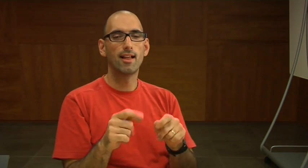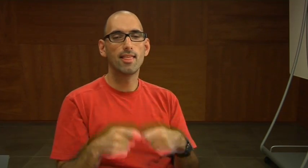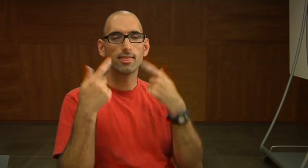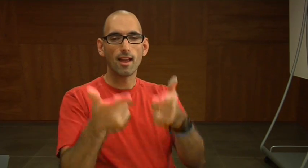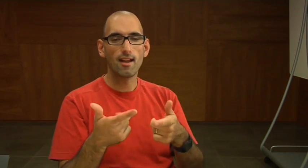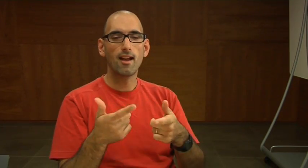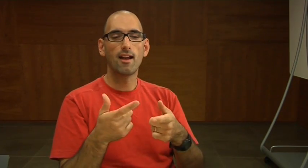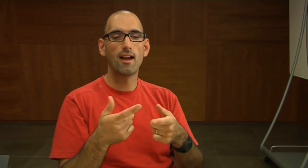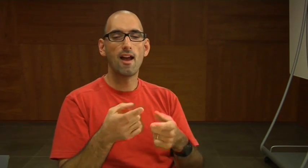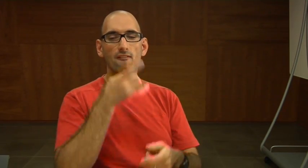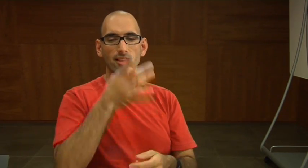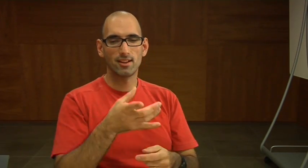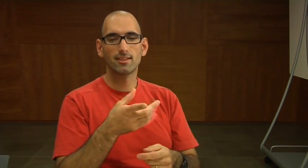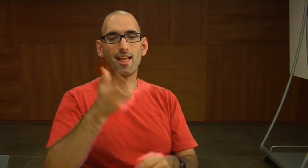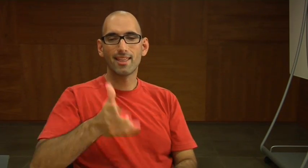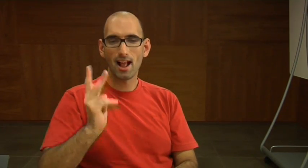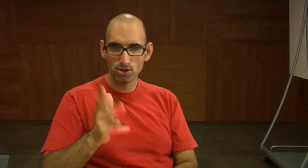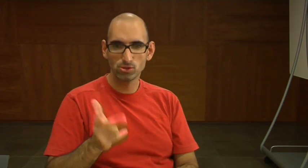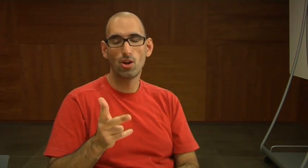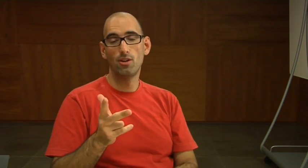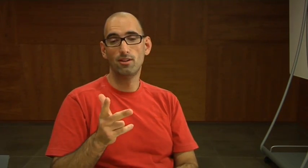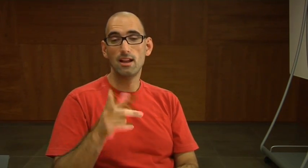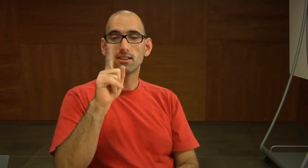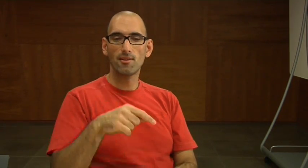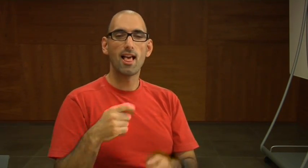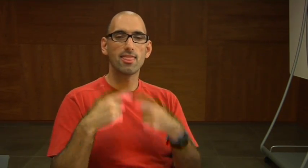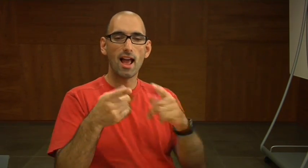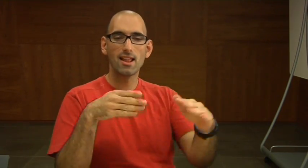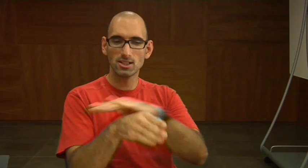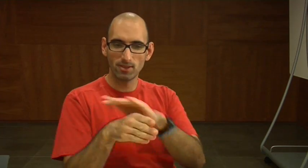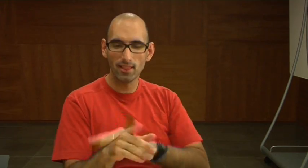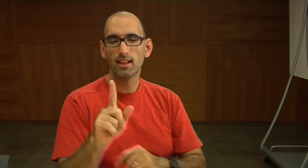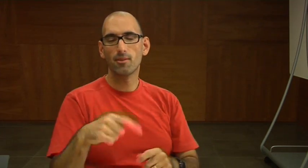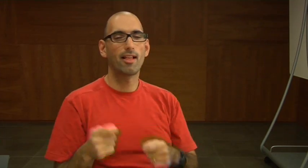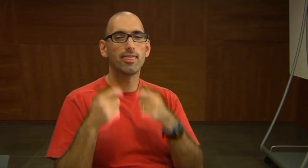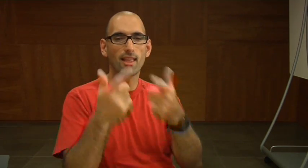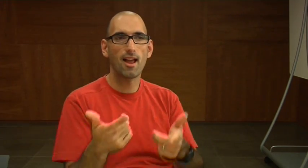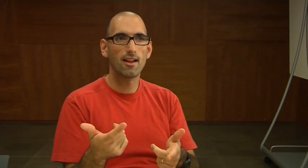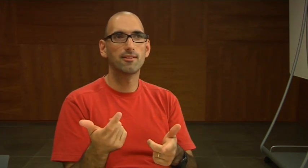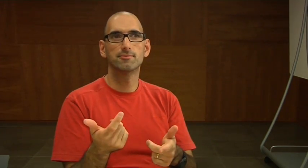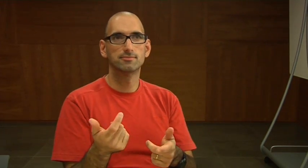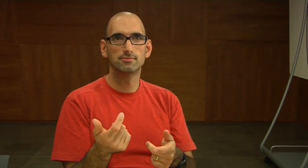El fet que hagin reconegut la llengua de signes catalana permet que les persones sordes tinguin igualtat de drets.